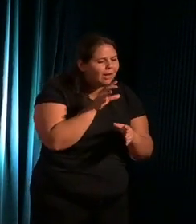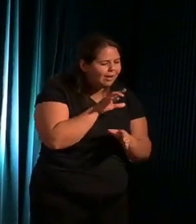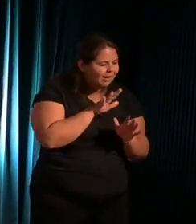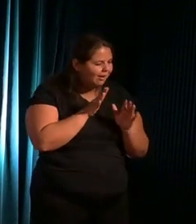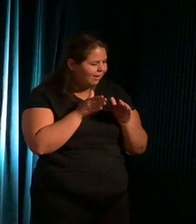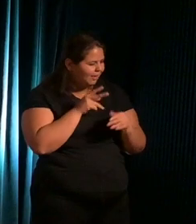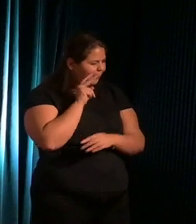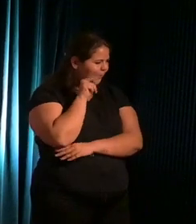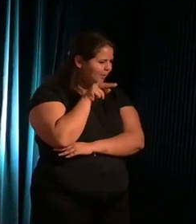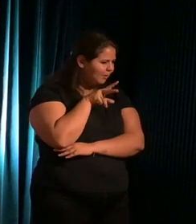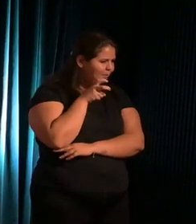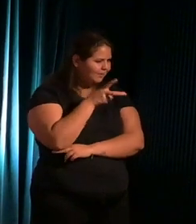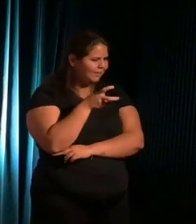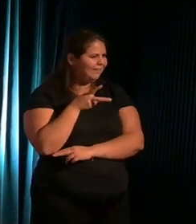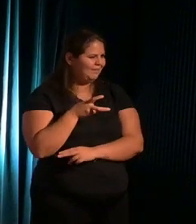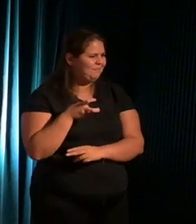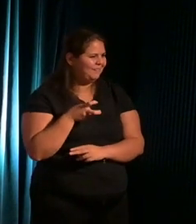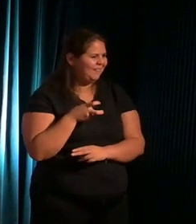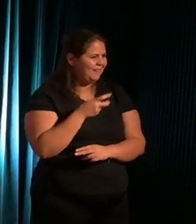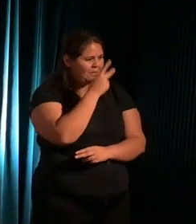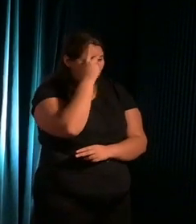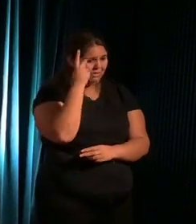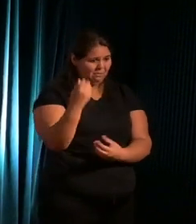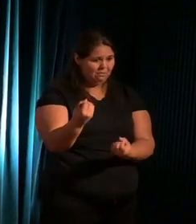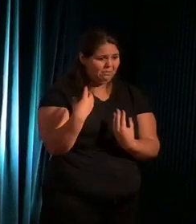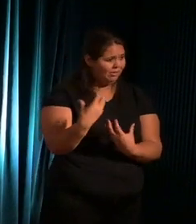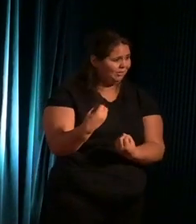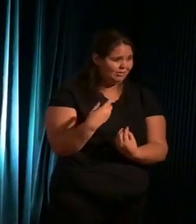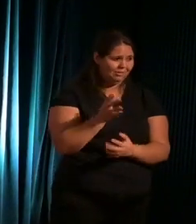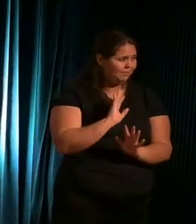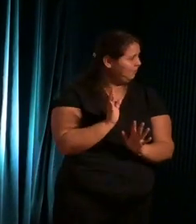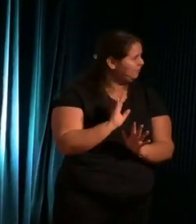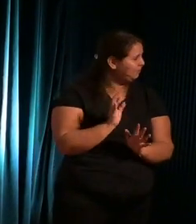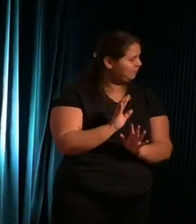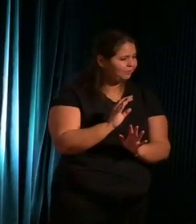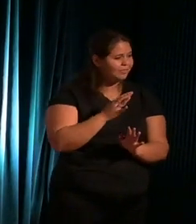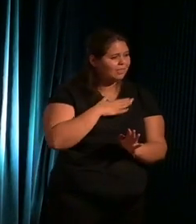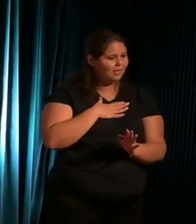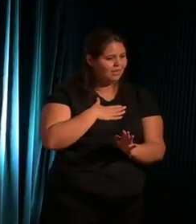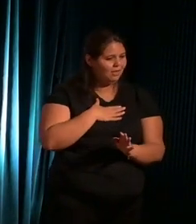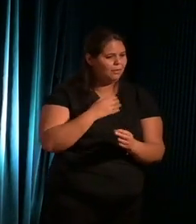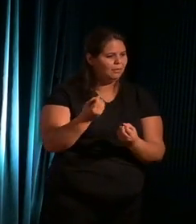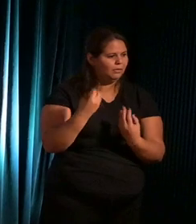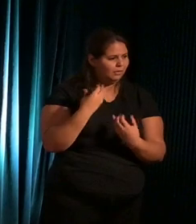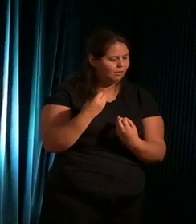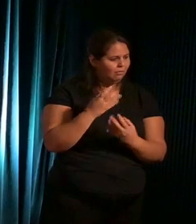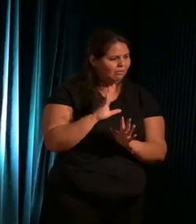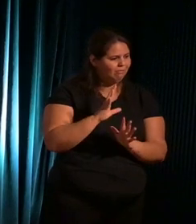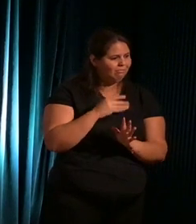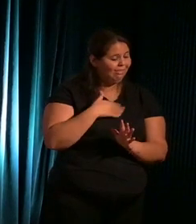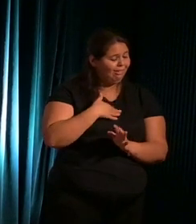Ninguém me ensinou isso. Mas eu pratico isso para mim.